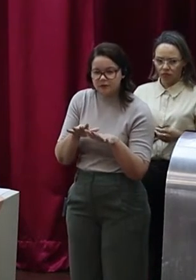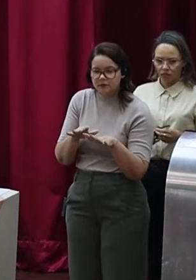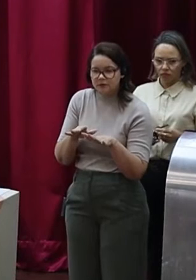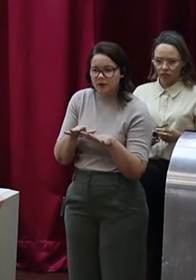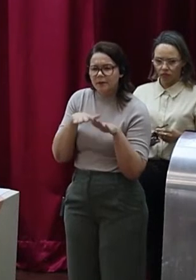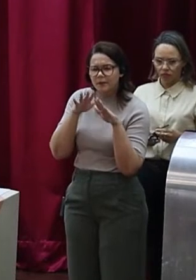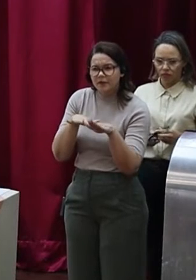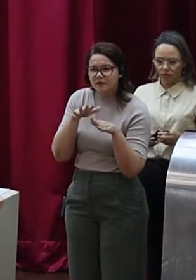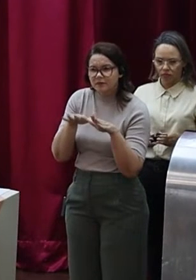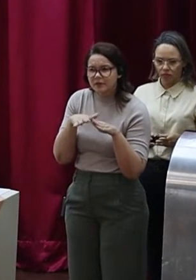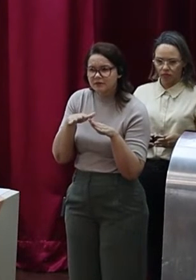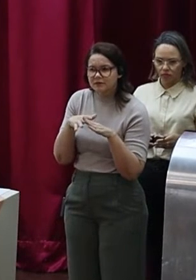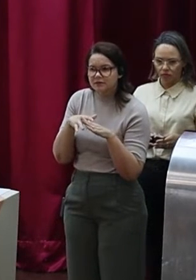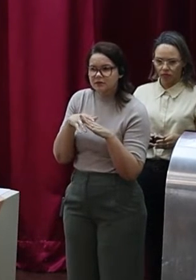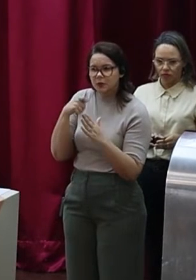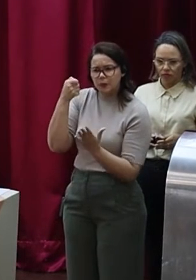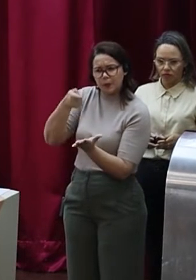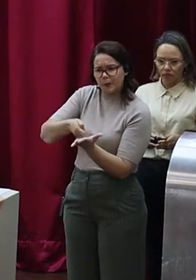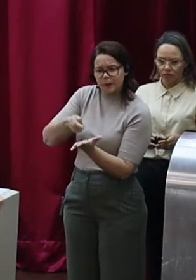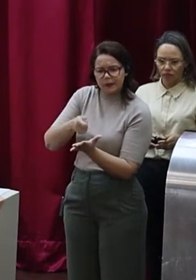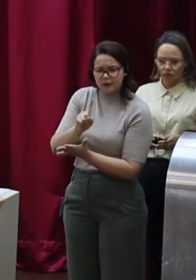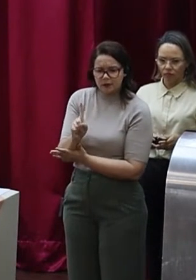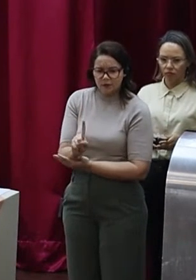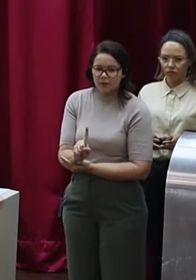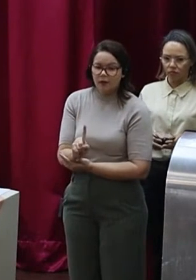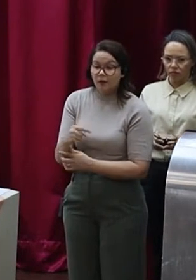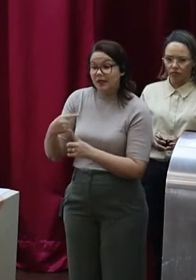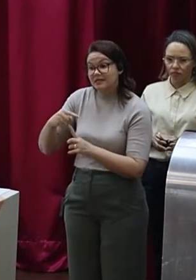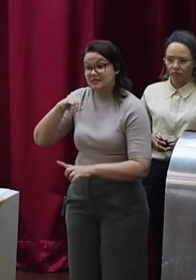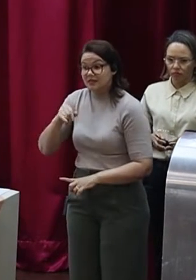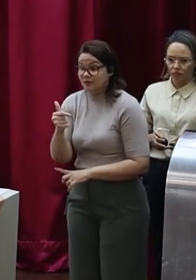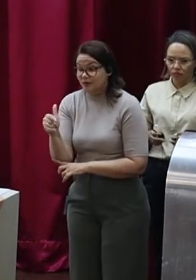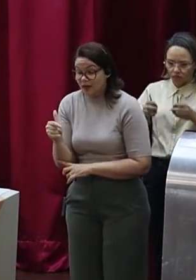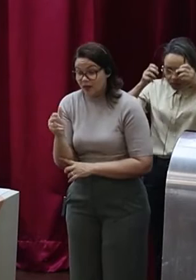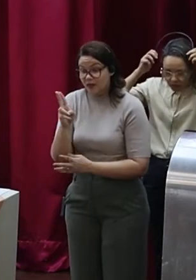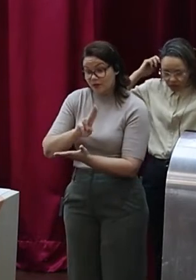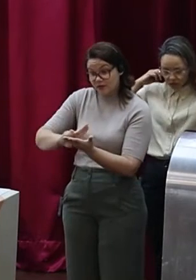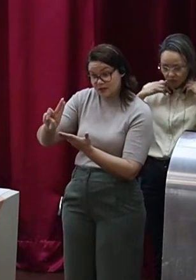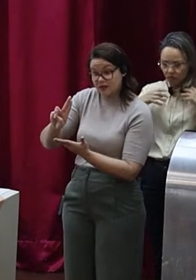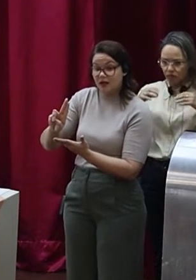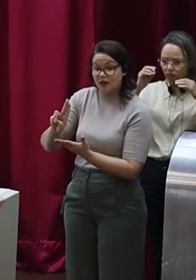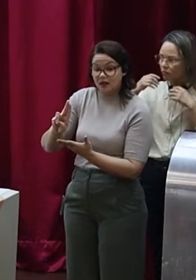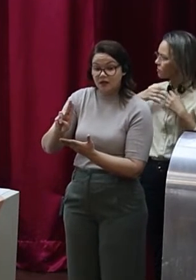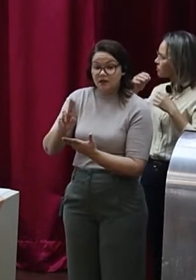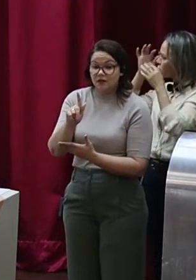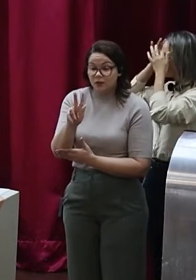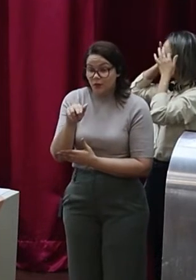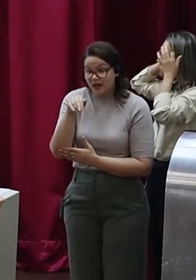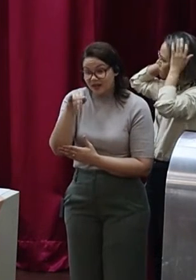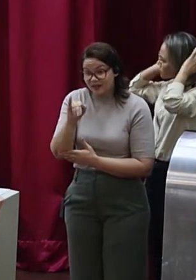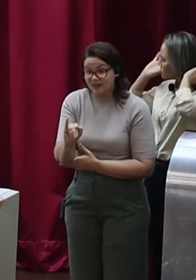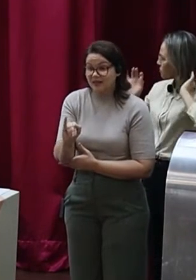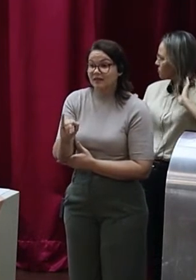dice que no se enseña en las ciencias, no está en la universidad el guaraní, no está desde niño, ¿no? Que están enseñando en guaraní. Entonces esas relaciones con